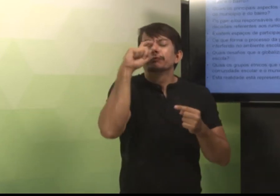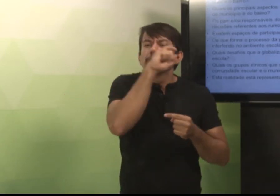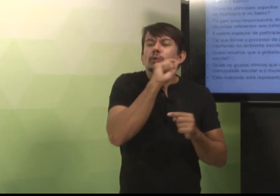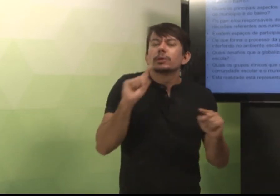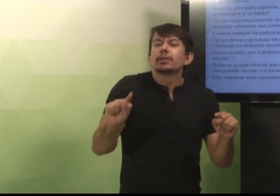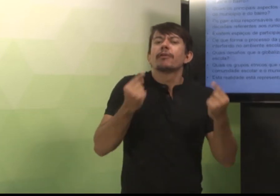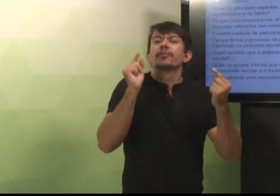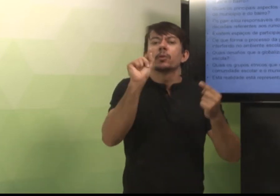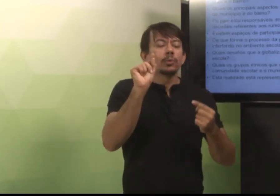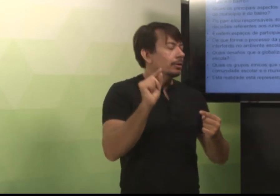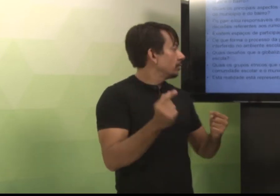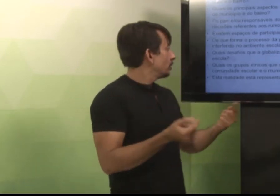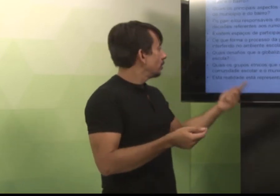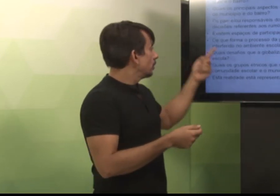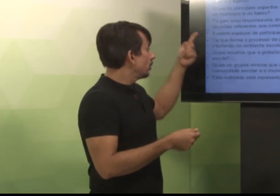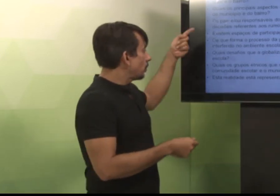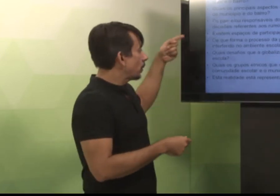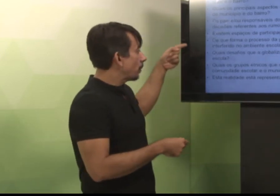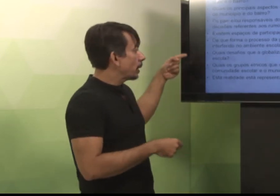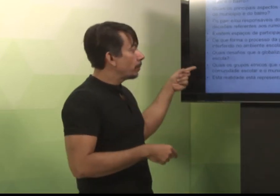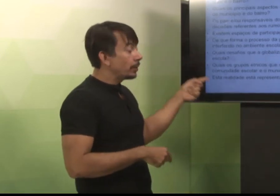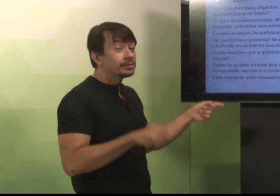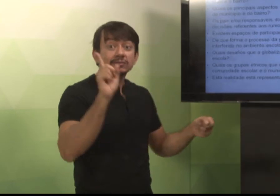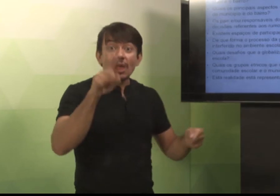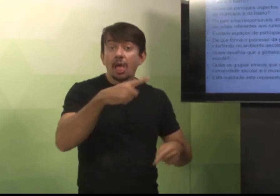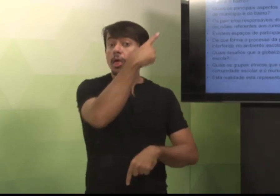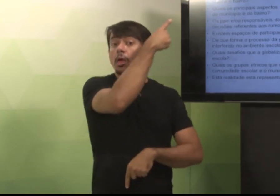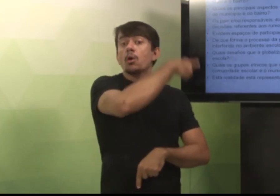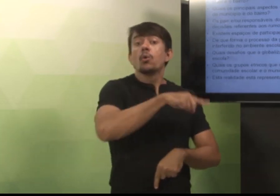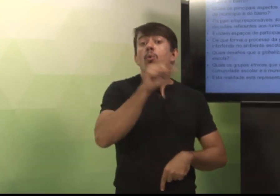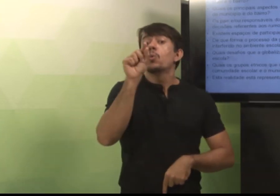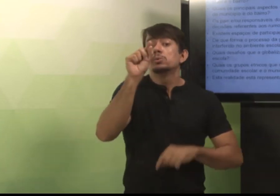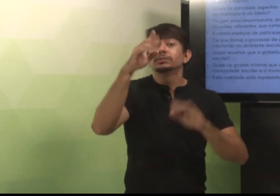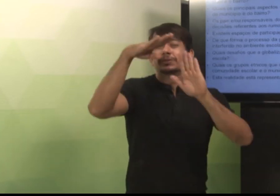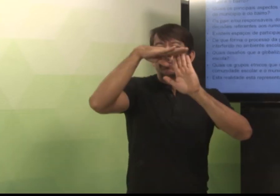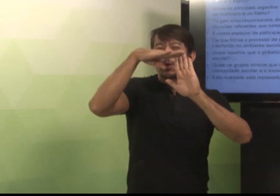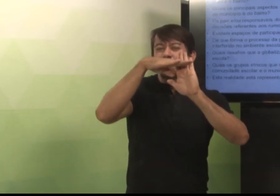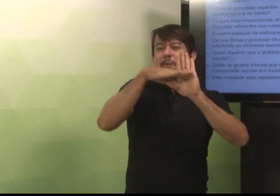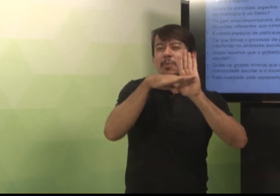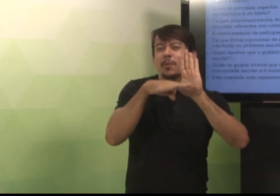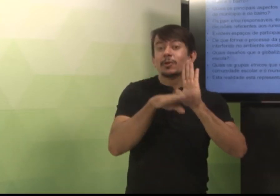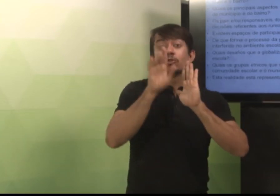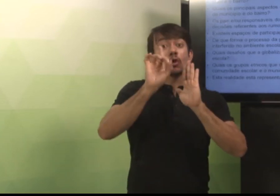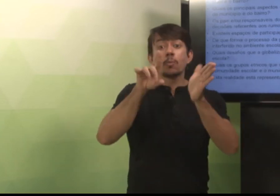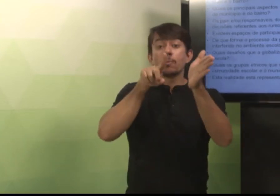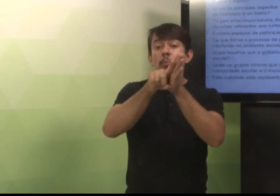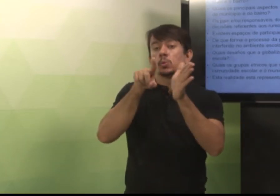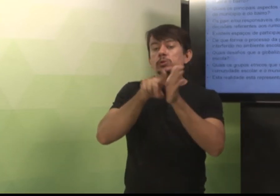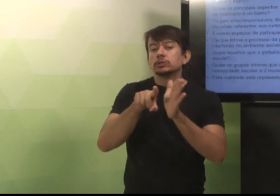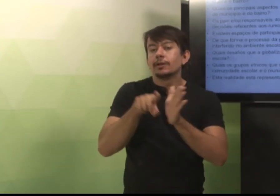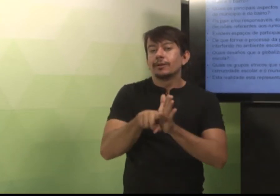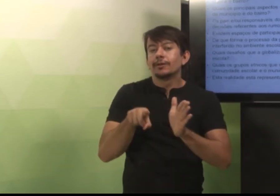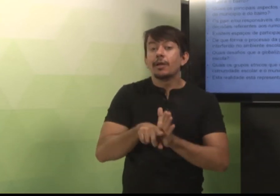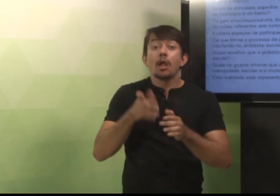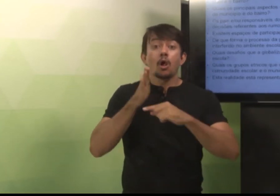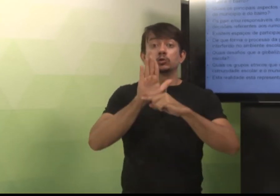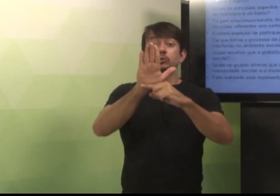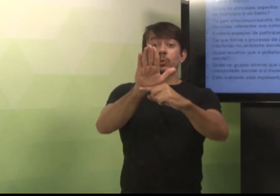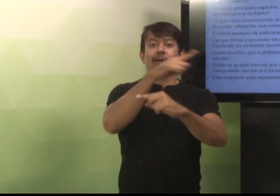Há dificuldades? Percebam que aqui temos algumas perguntas elencadas que vão auxiliar você.